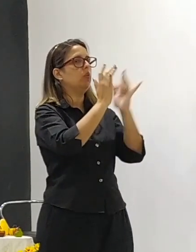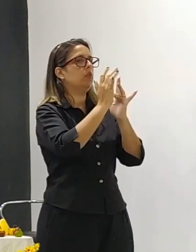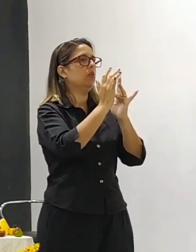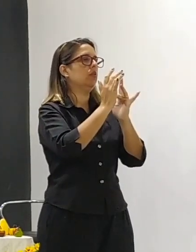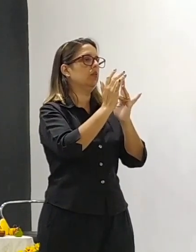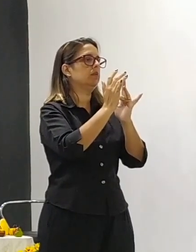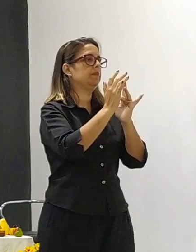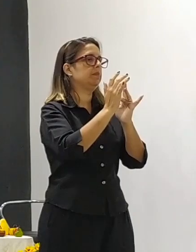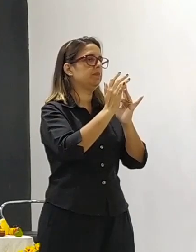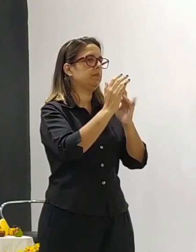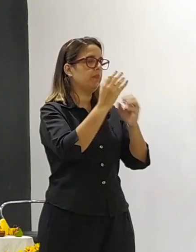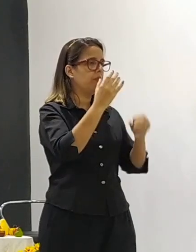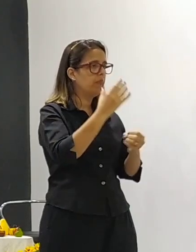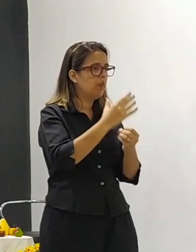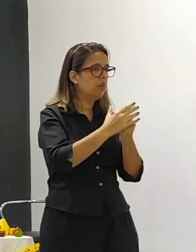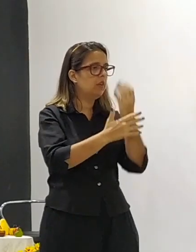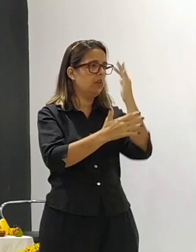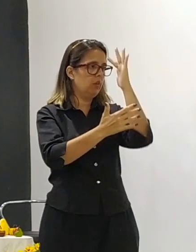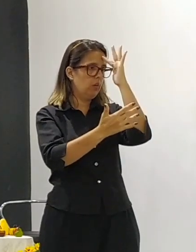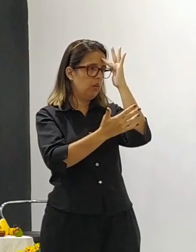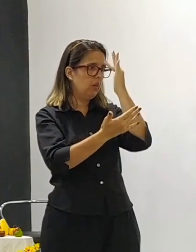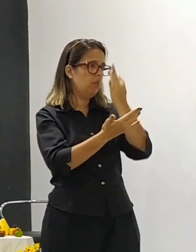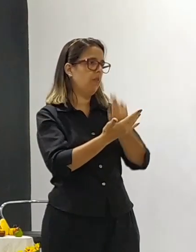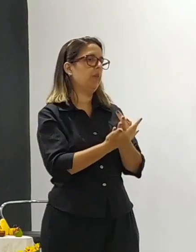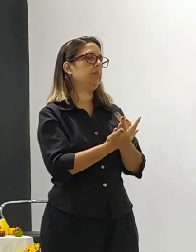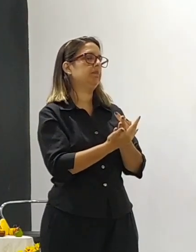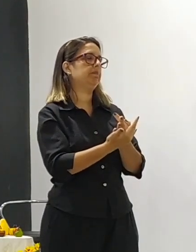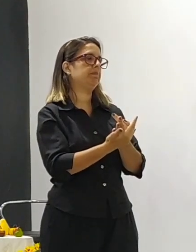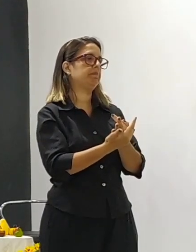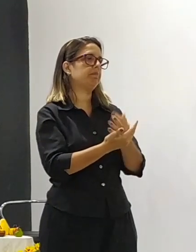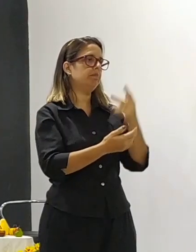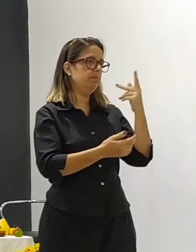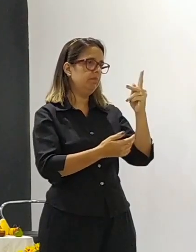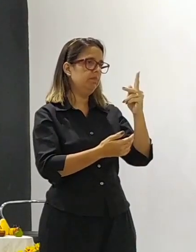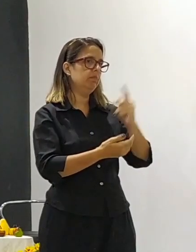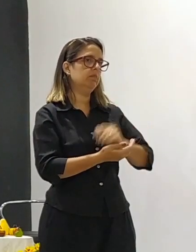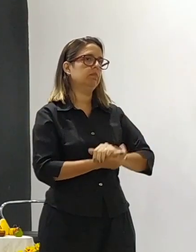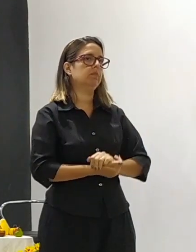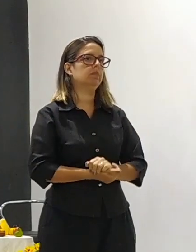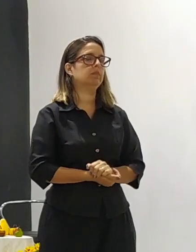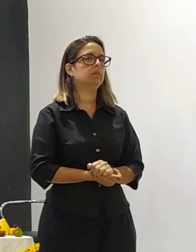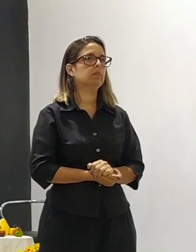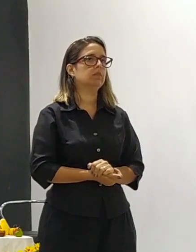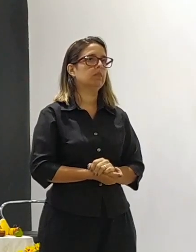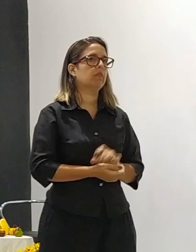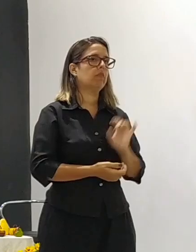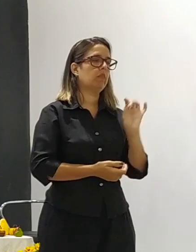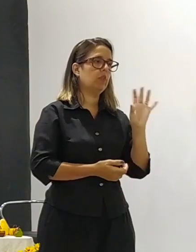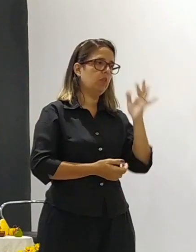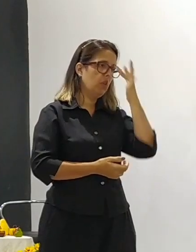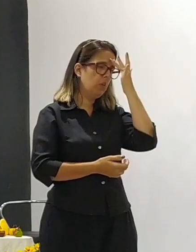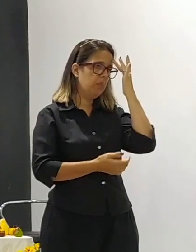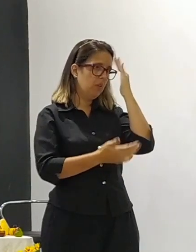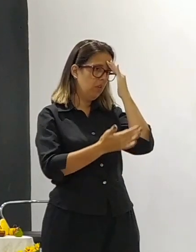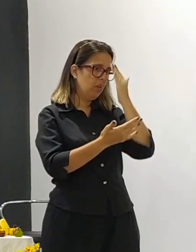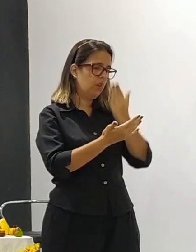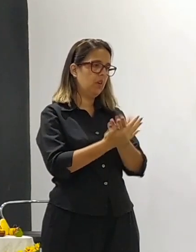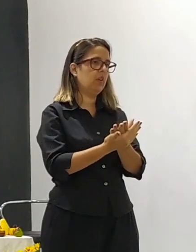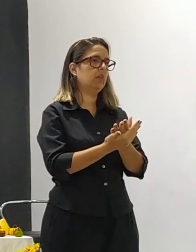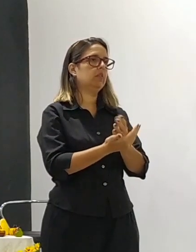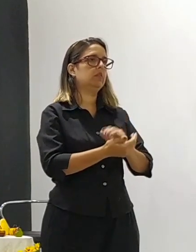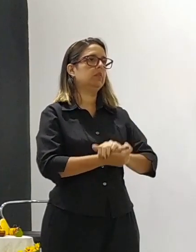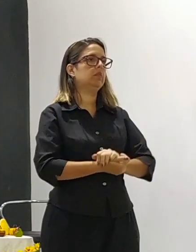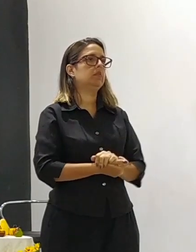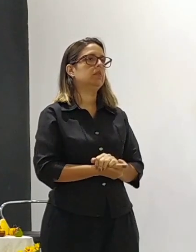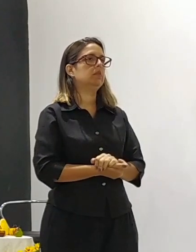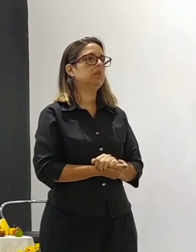Jesus, autor e consumador da tua fé. Só os que creem, só os que